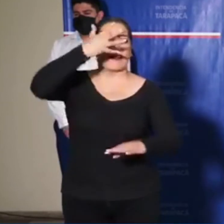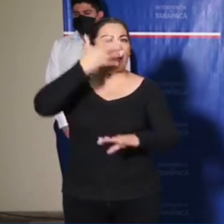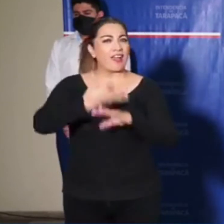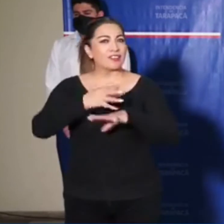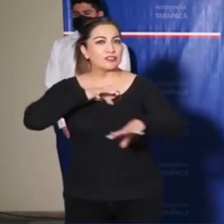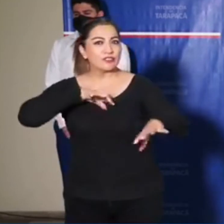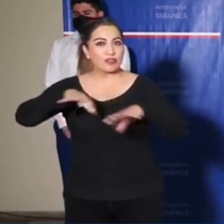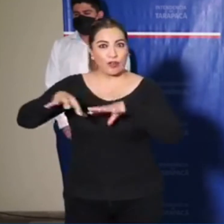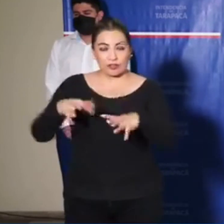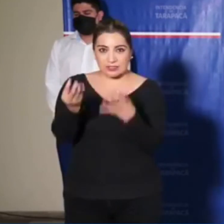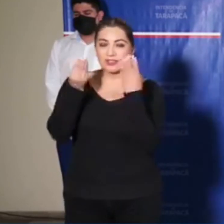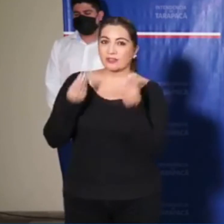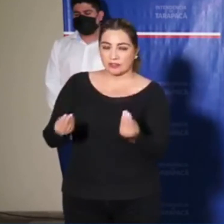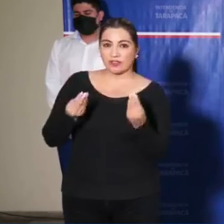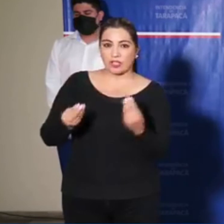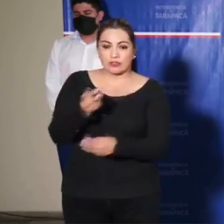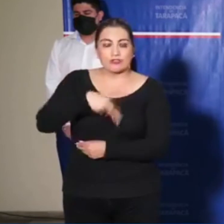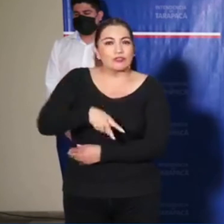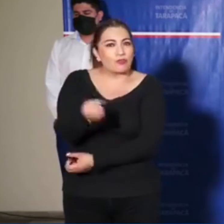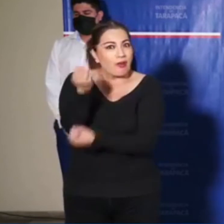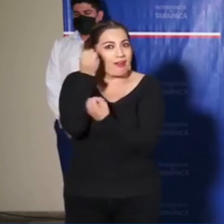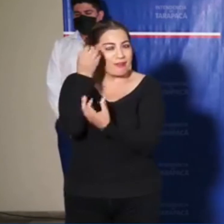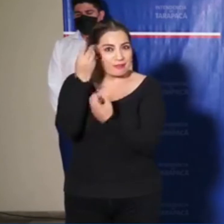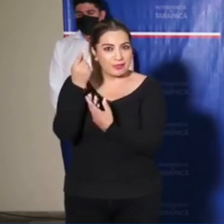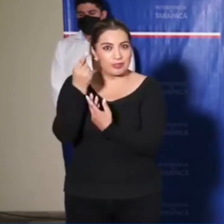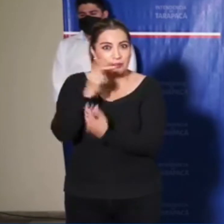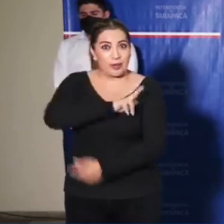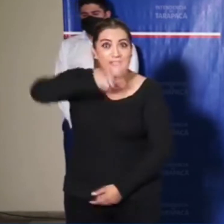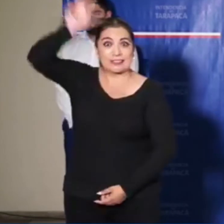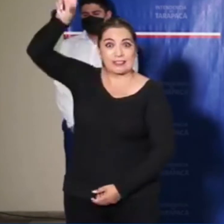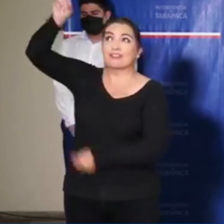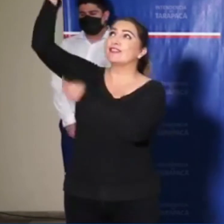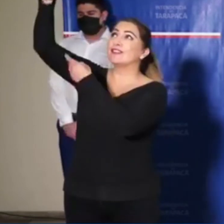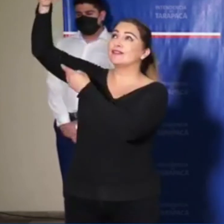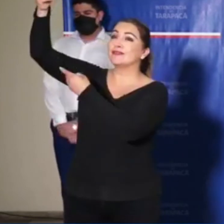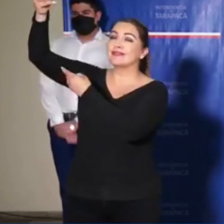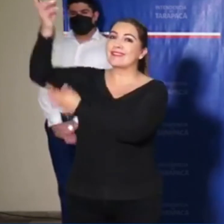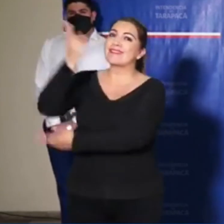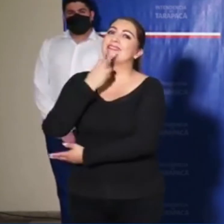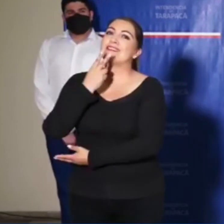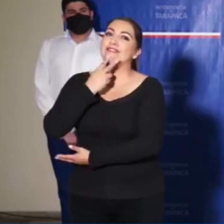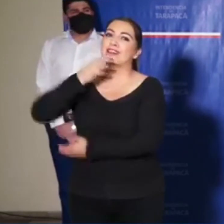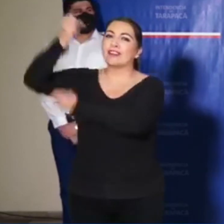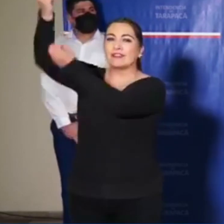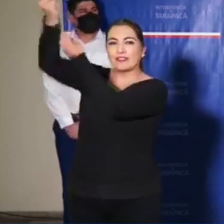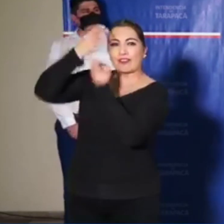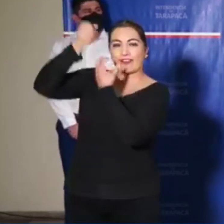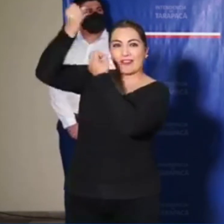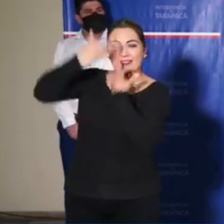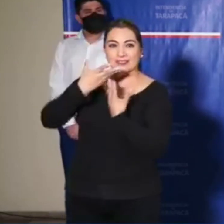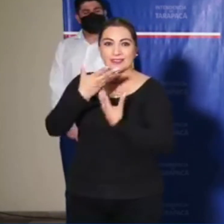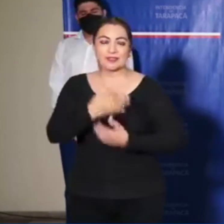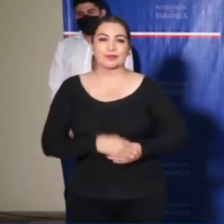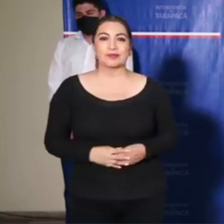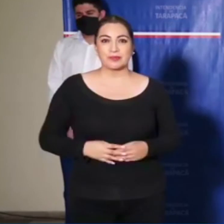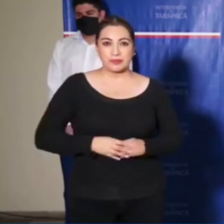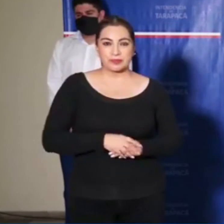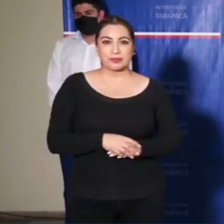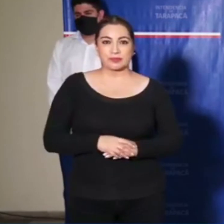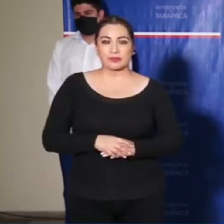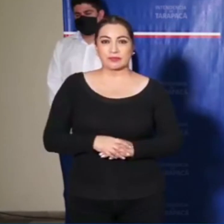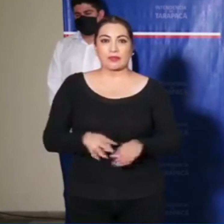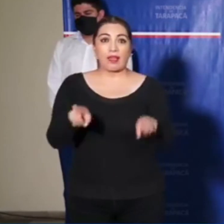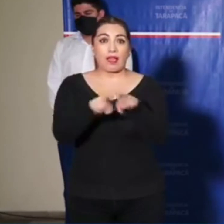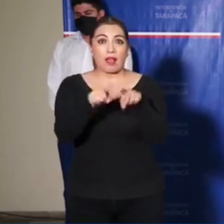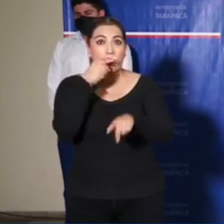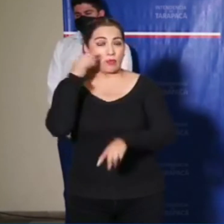cosas buenas si aprendemos la lección que el Señor y la vida nos van enseñando.